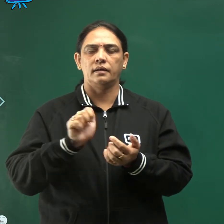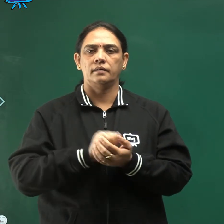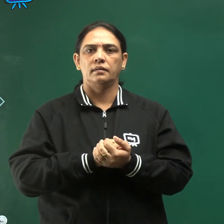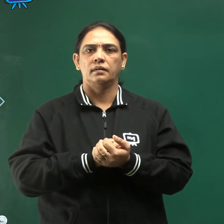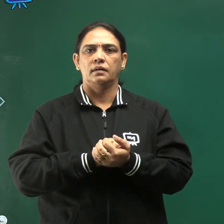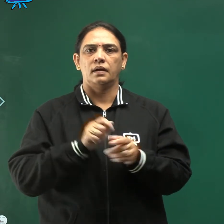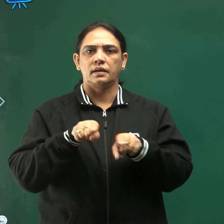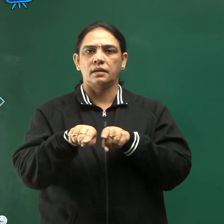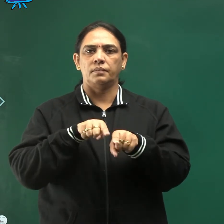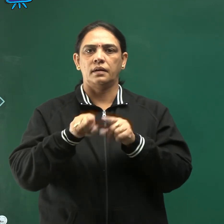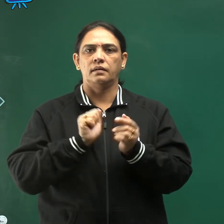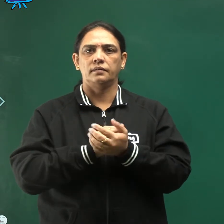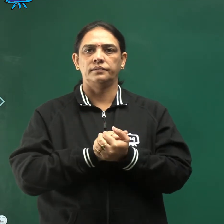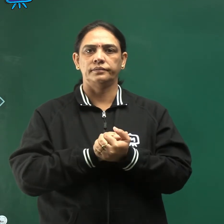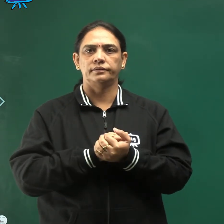उदाहरण